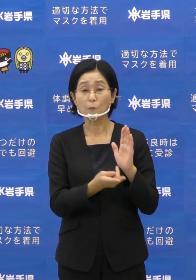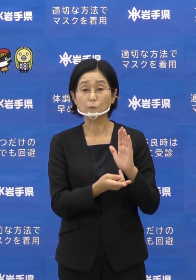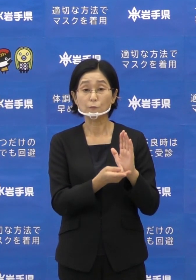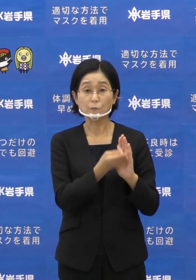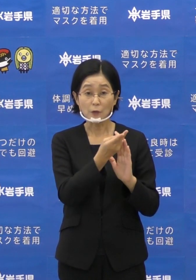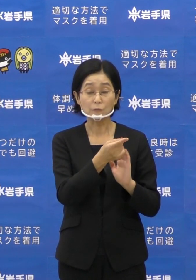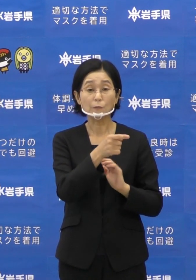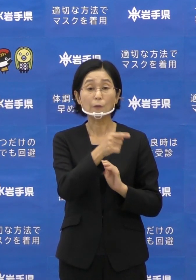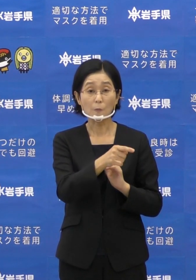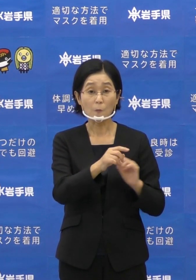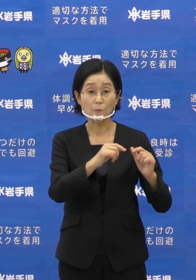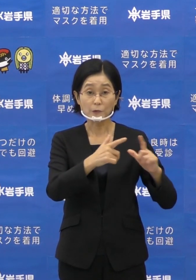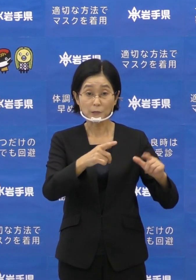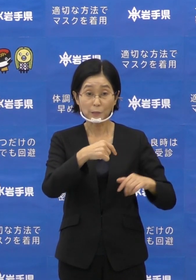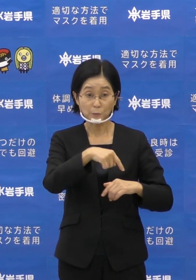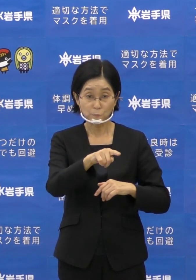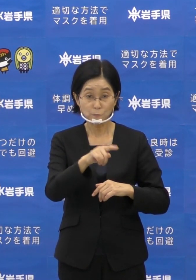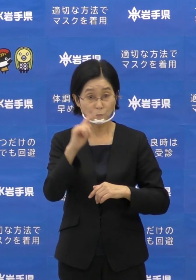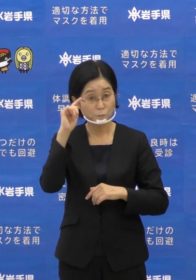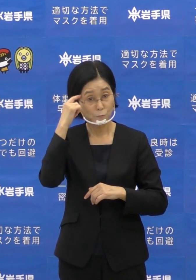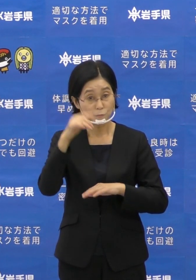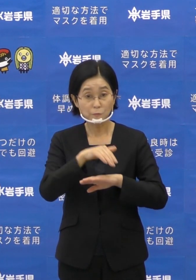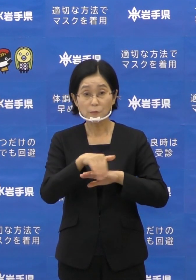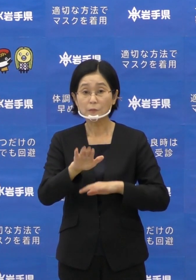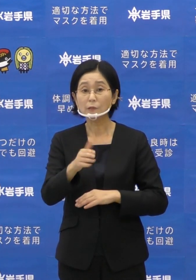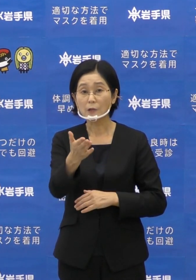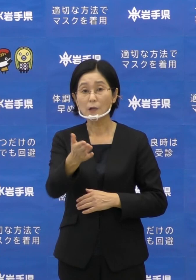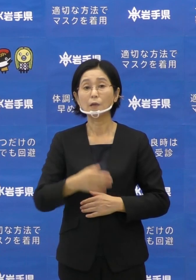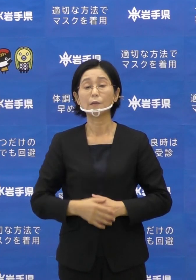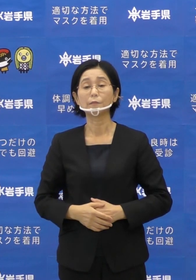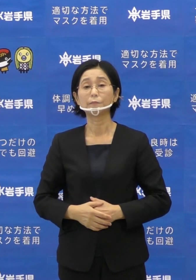増強していくというふうな考えなんでしょうか。